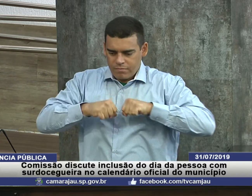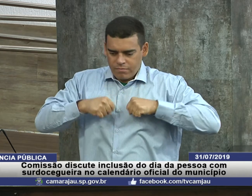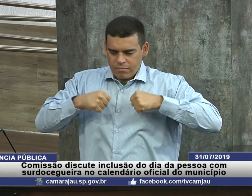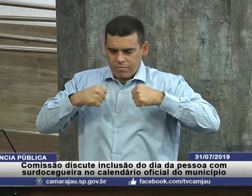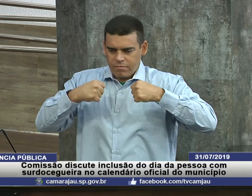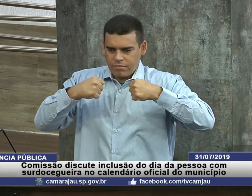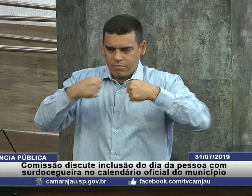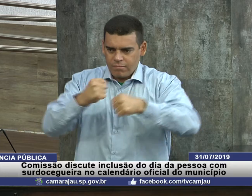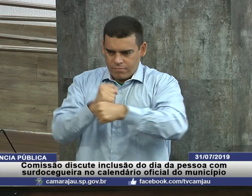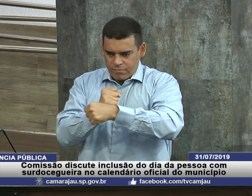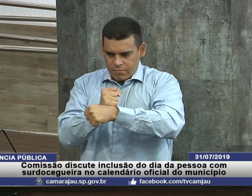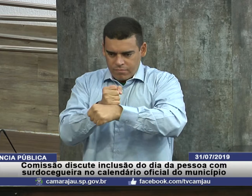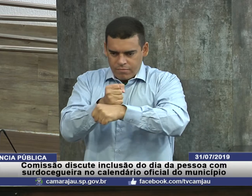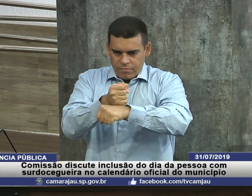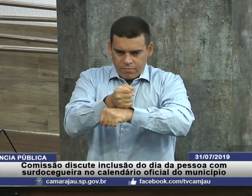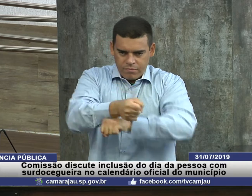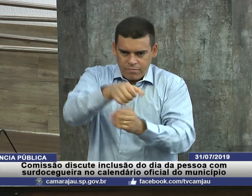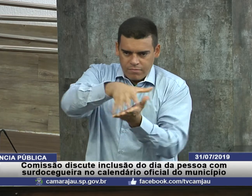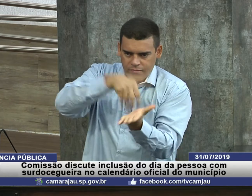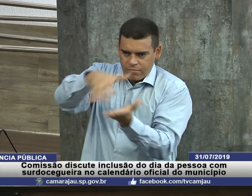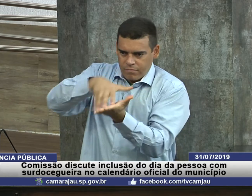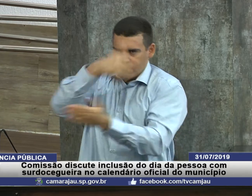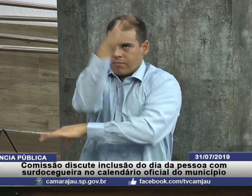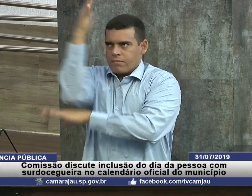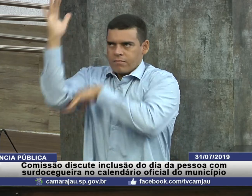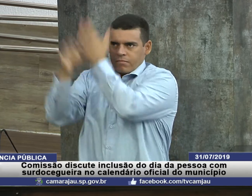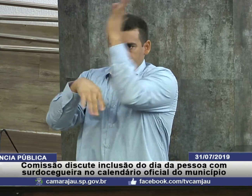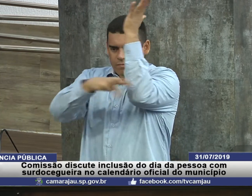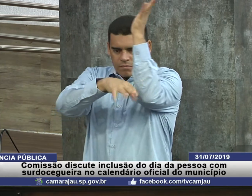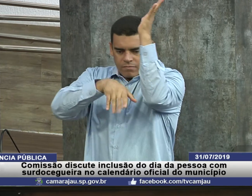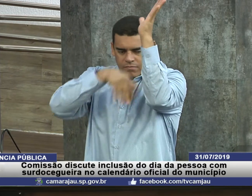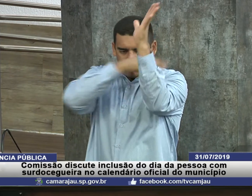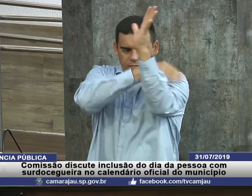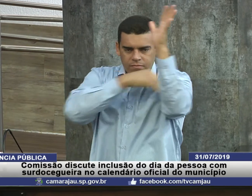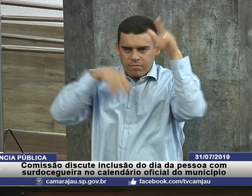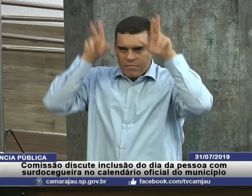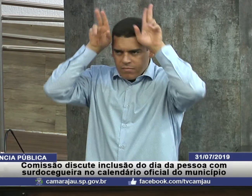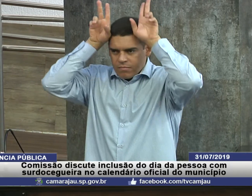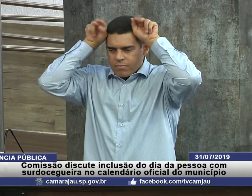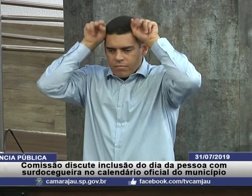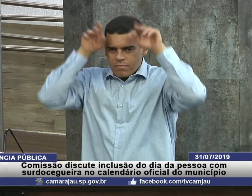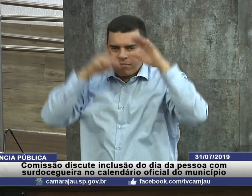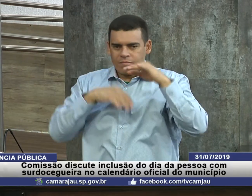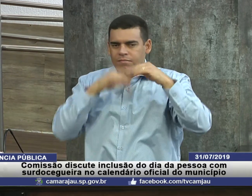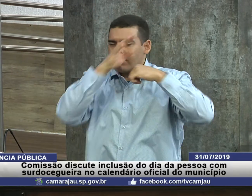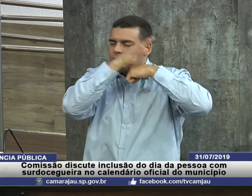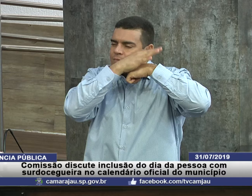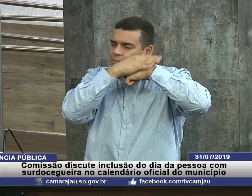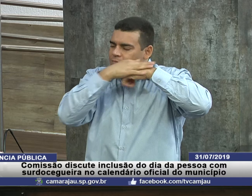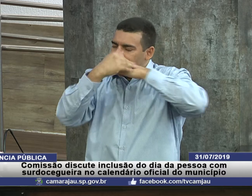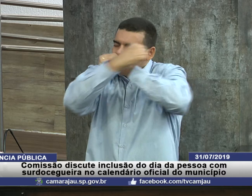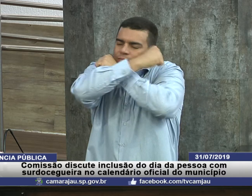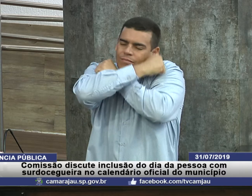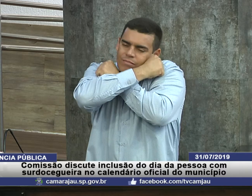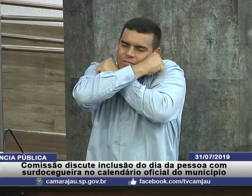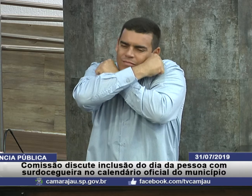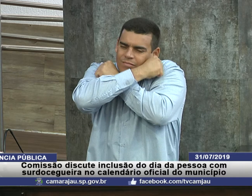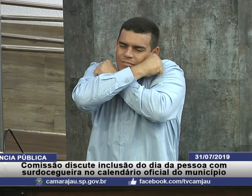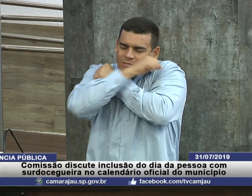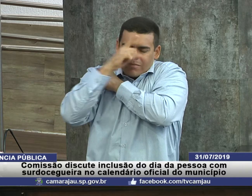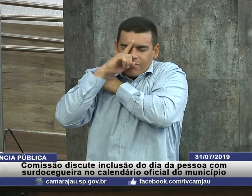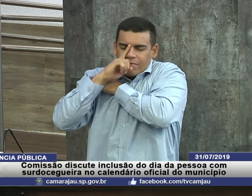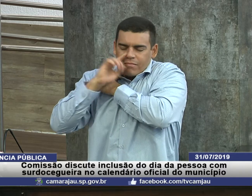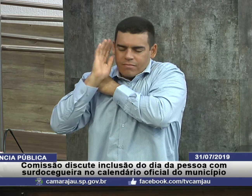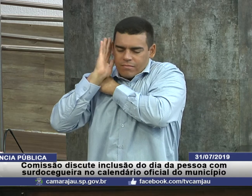os bichos ali da fazenda, né? Eram os únicos que se aproximavam e que queriam estar perto de mim ali, porque, na maioria das vezes, as pessoas